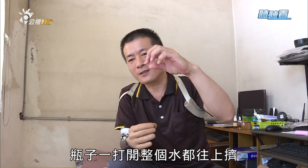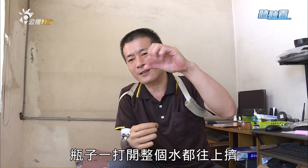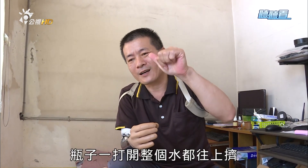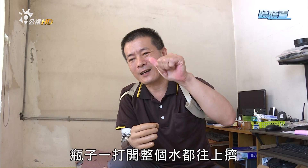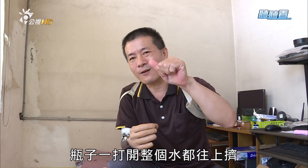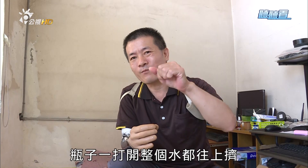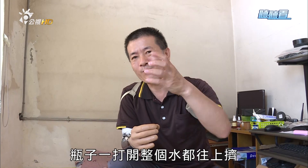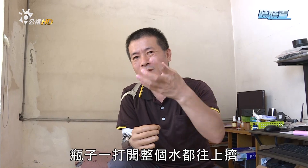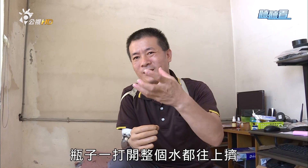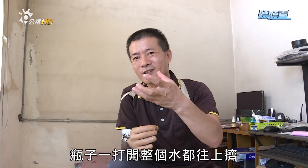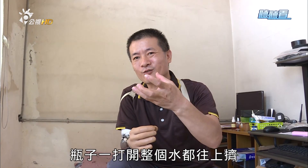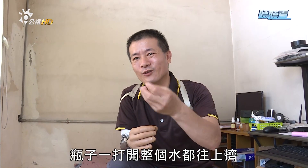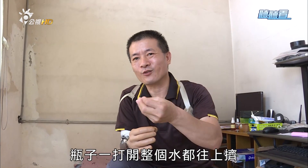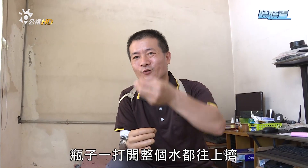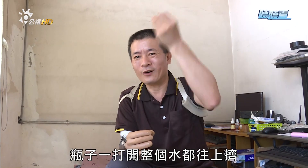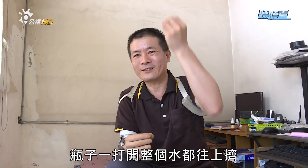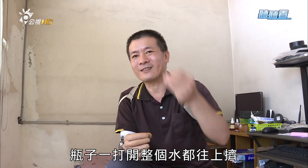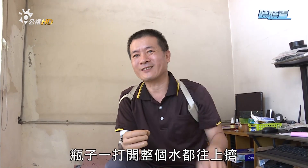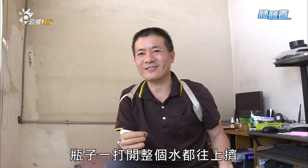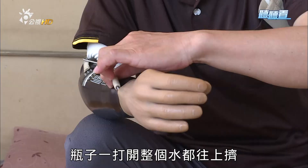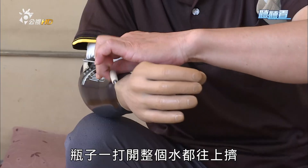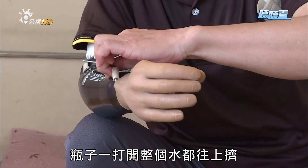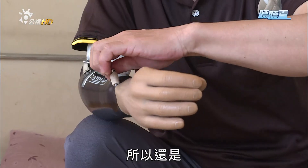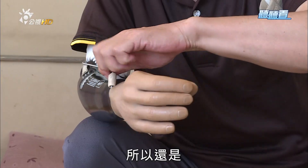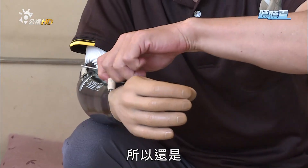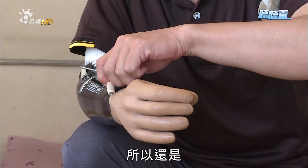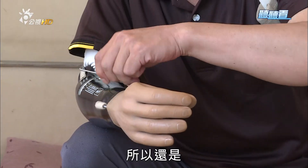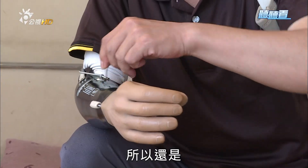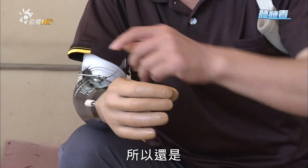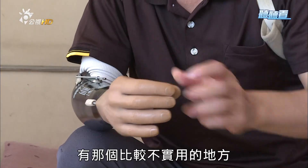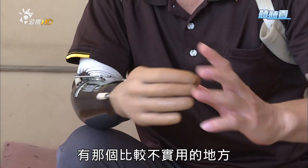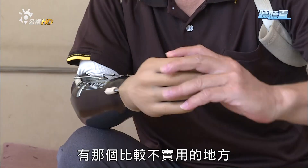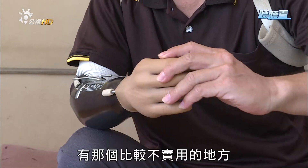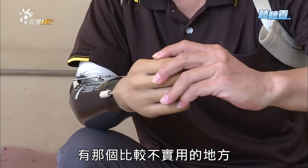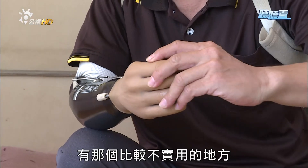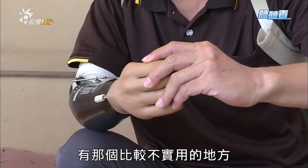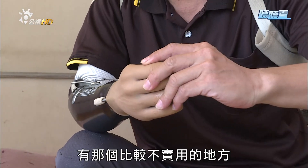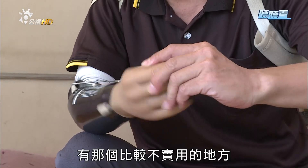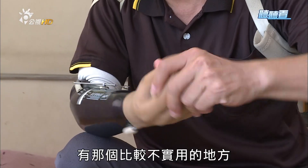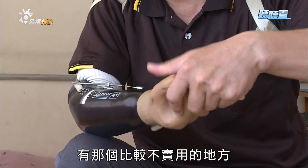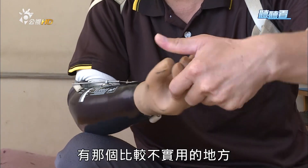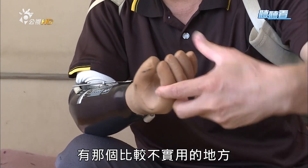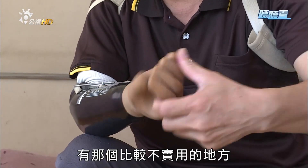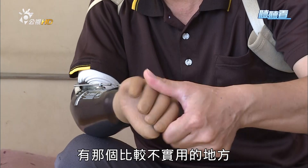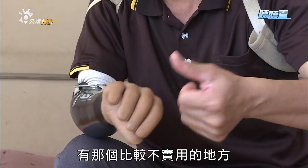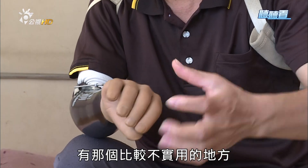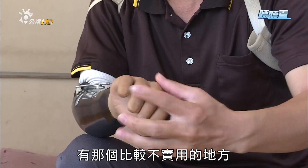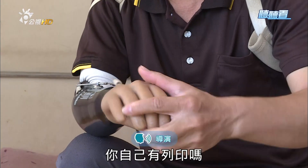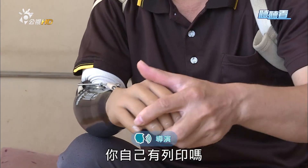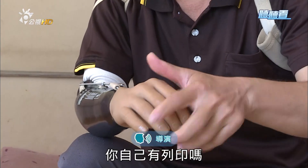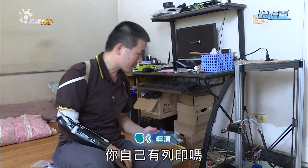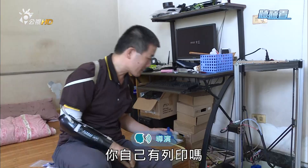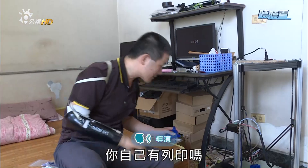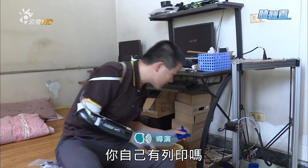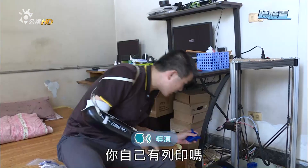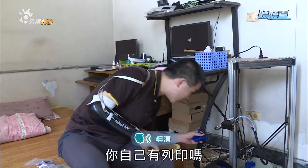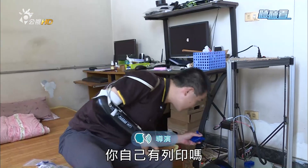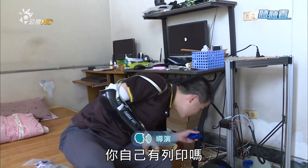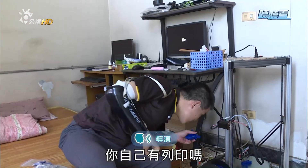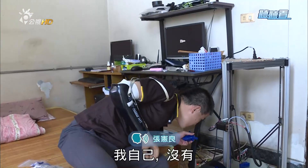打开，整个水都往上挤，所以还是有那个比较不实用的地方。 那你自己有内应吗？ 我自